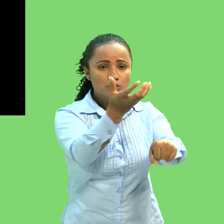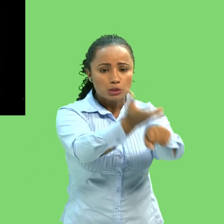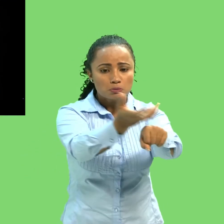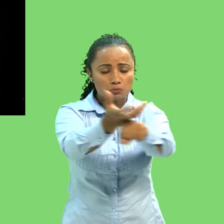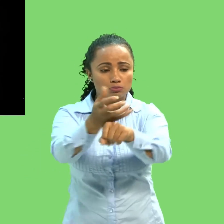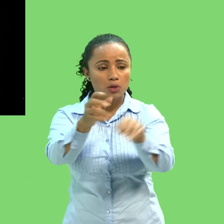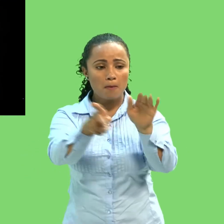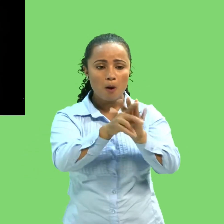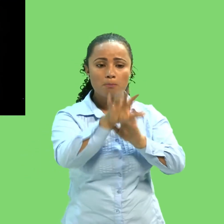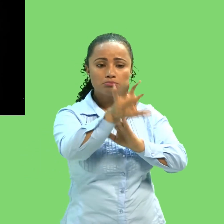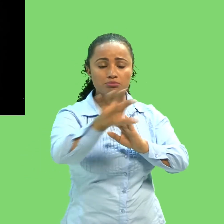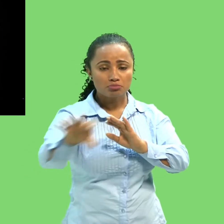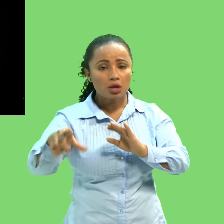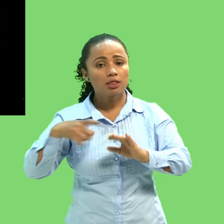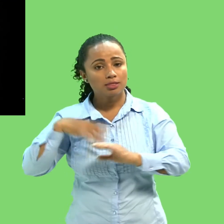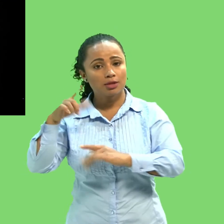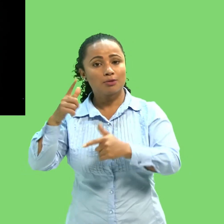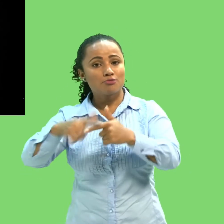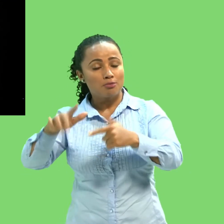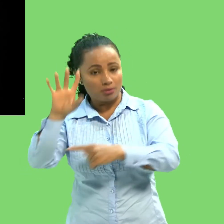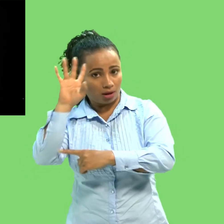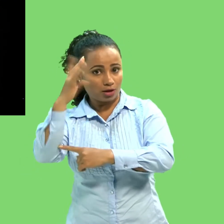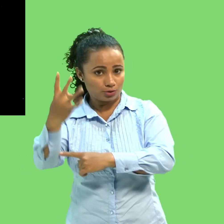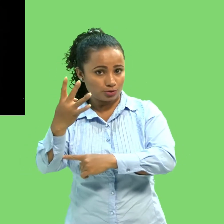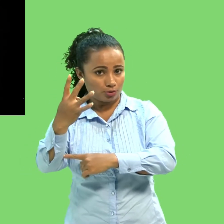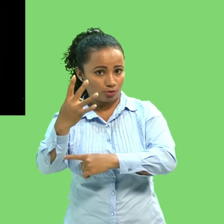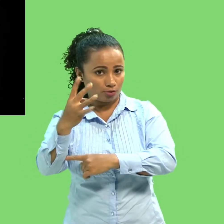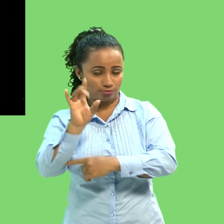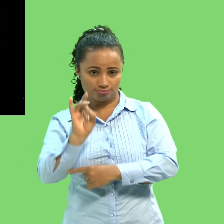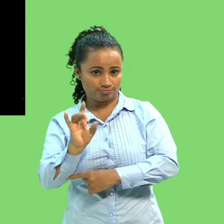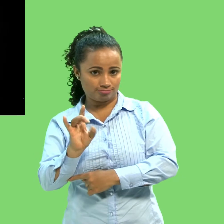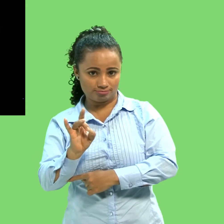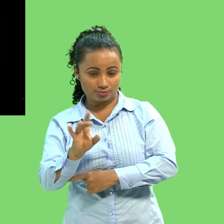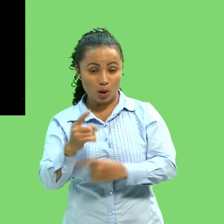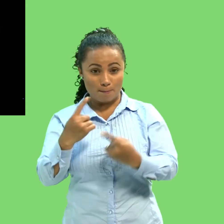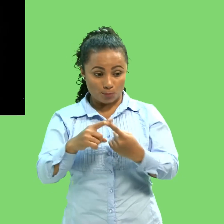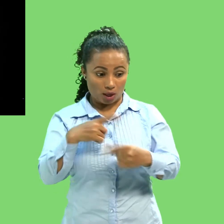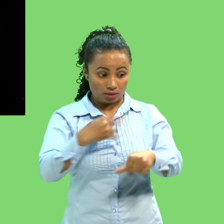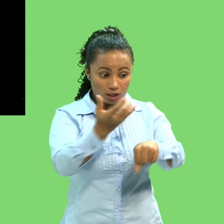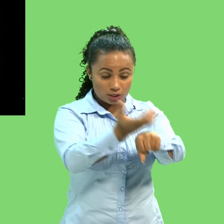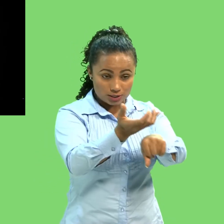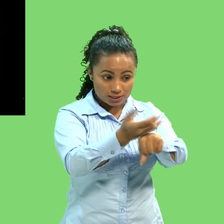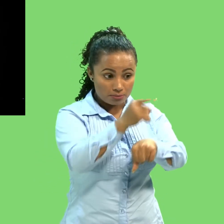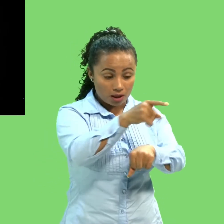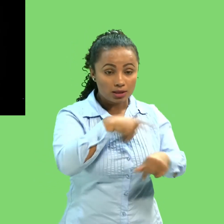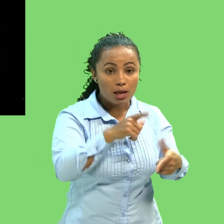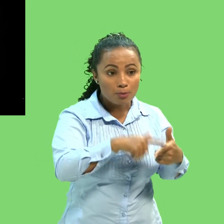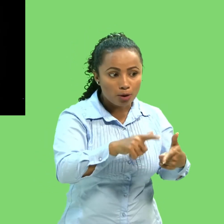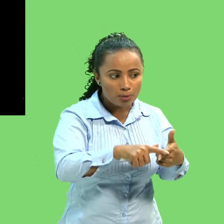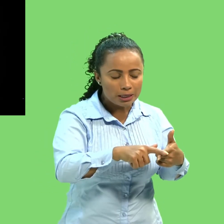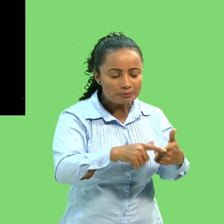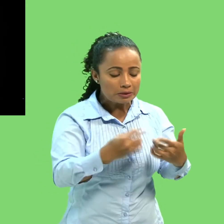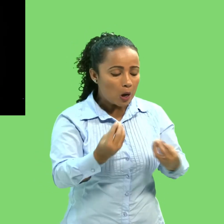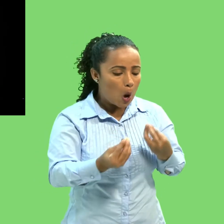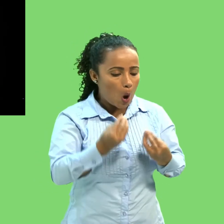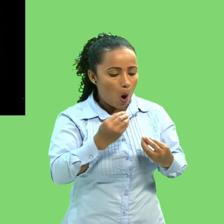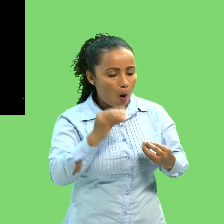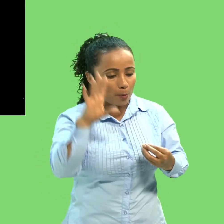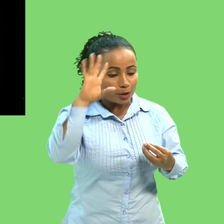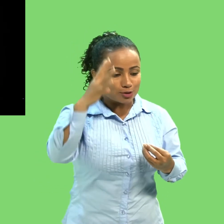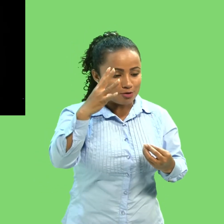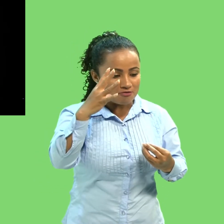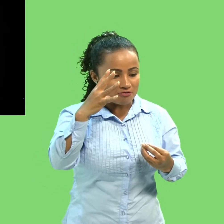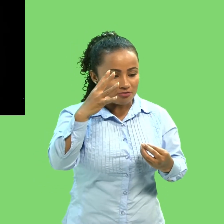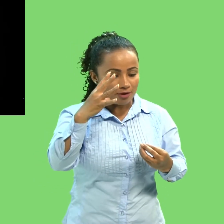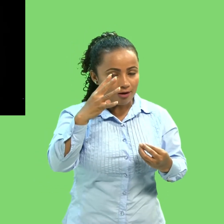outras disciplinas. Isso é muito interessante porque, na verdade, quando você tem um problema numa disciplina, você pode buscar a solução em outra. Então, mais uma